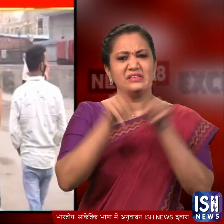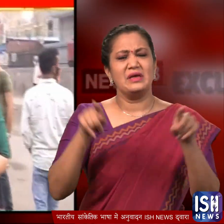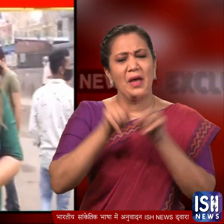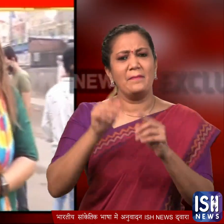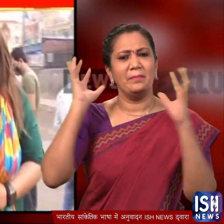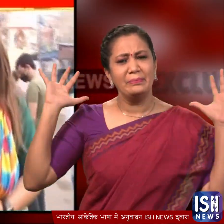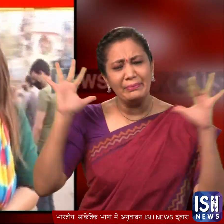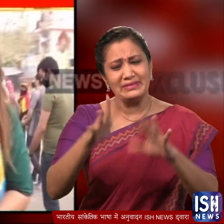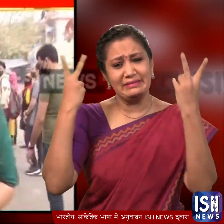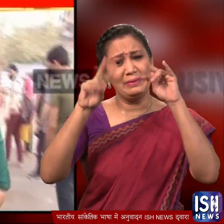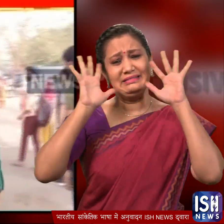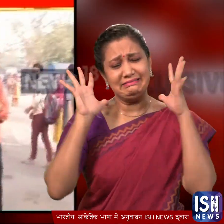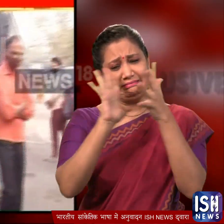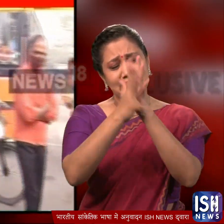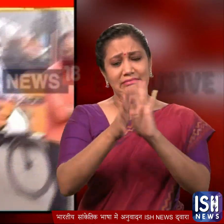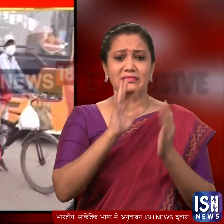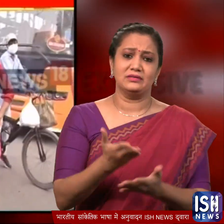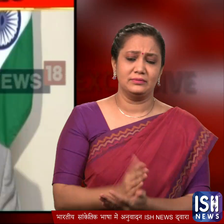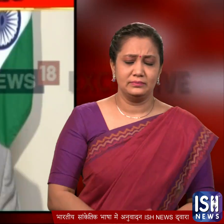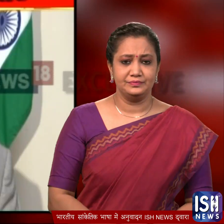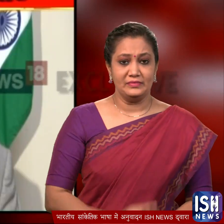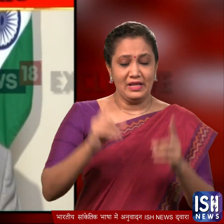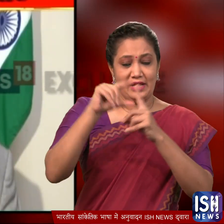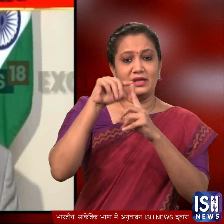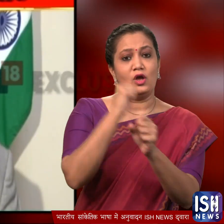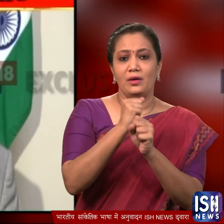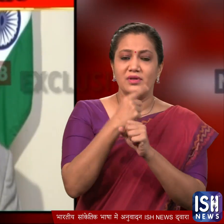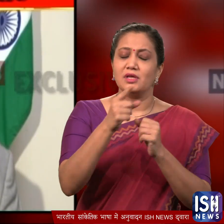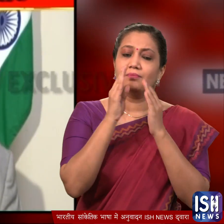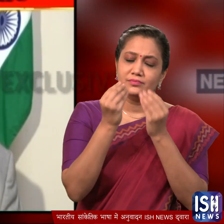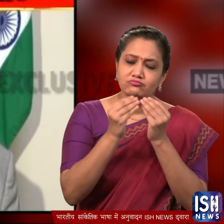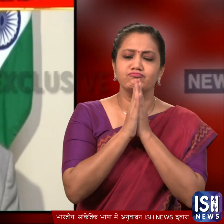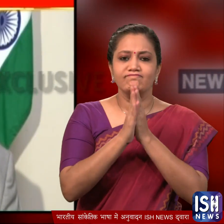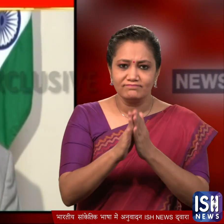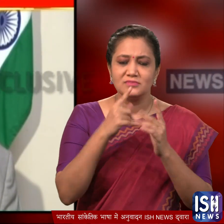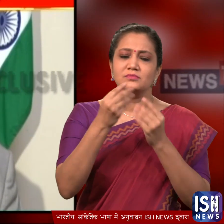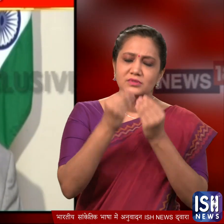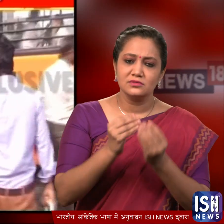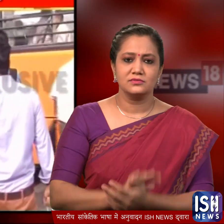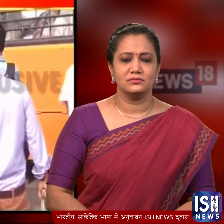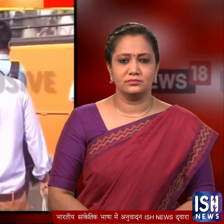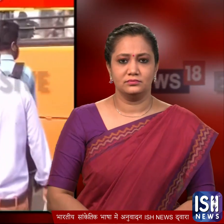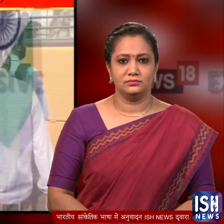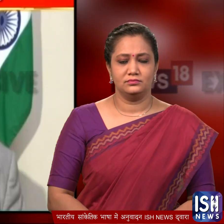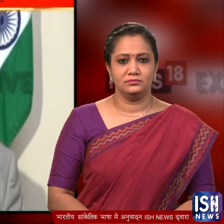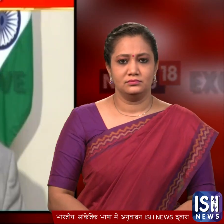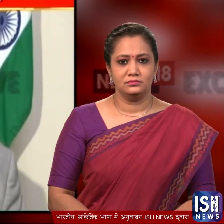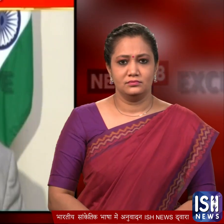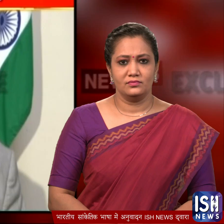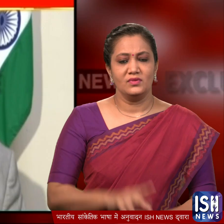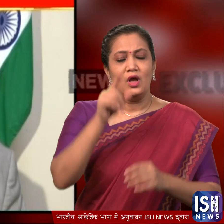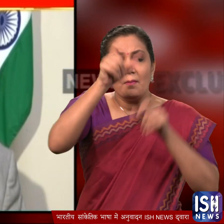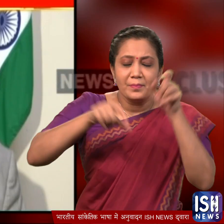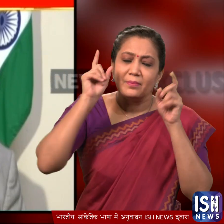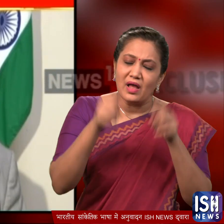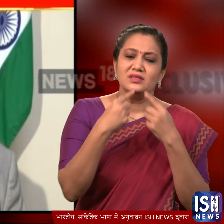यहाँ पर लोग भर कर जाते हैं। इस बीच दिल्ली सरकार ने एक बार फिर लोगों से सावधानी बरतने की अपील की। लोगों